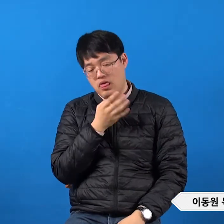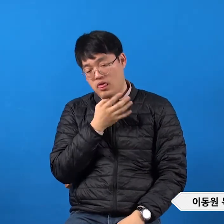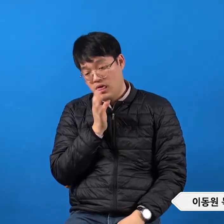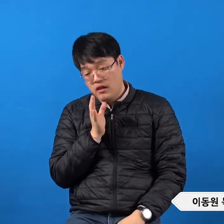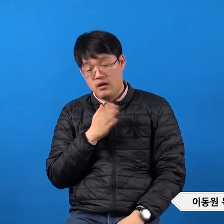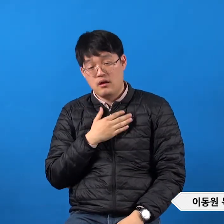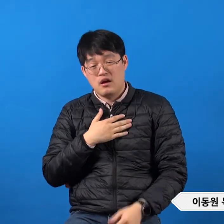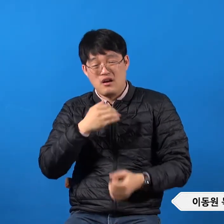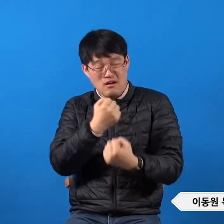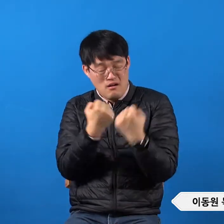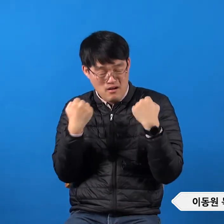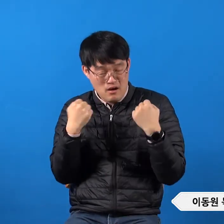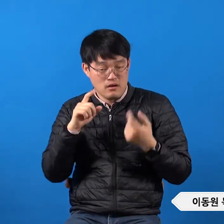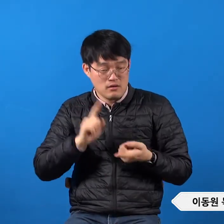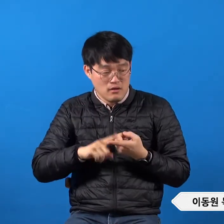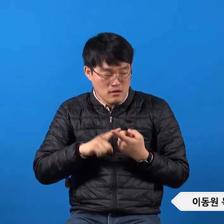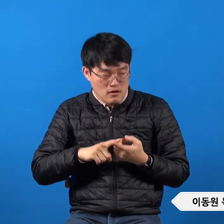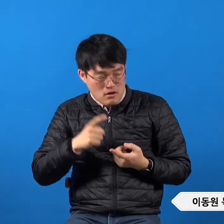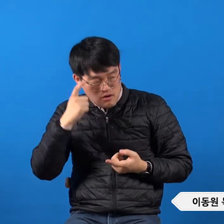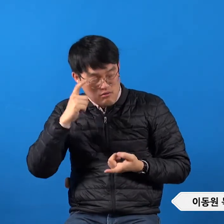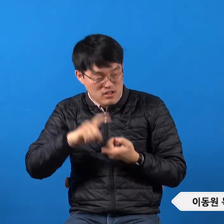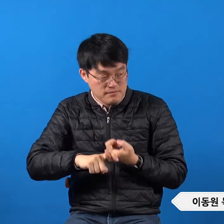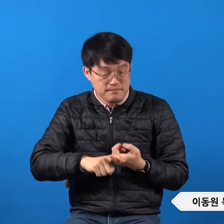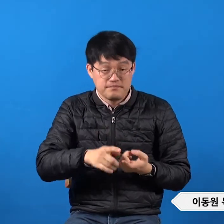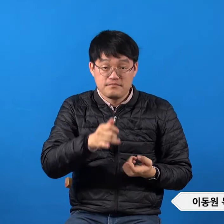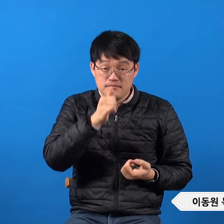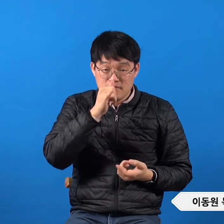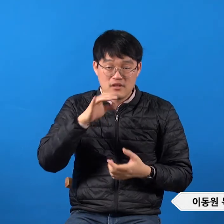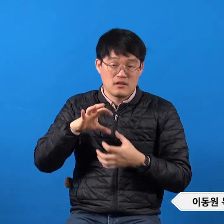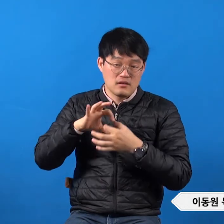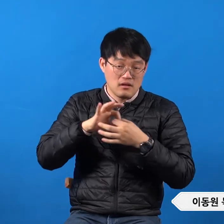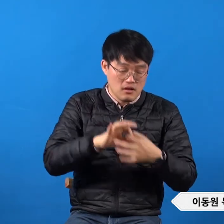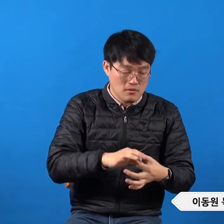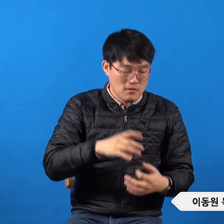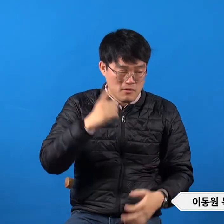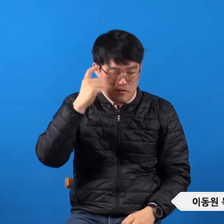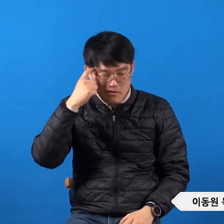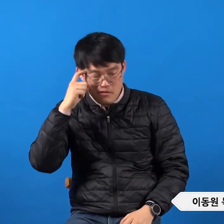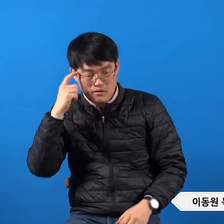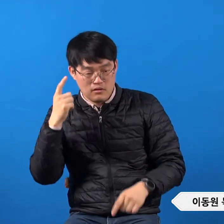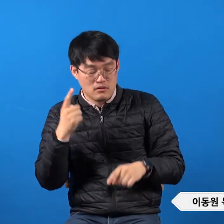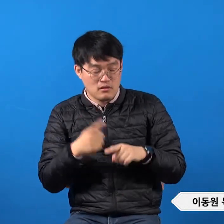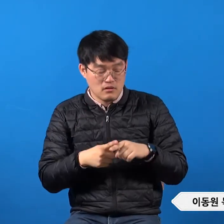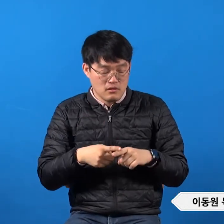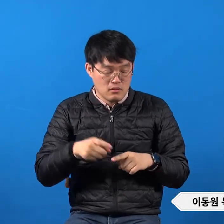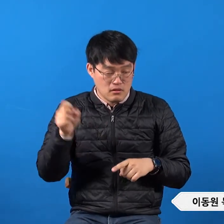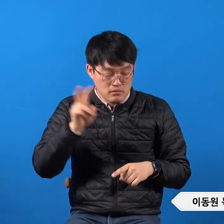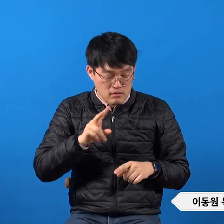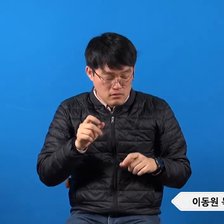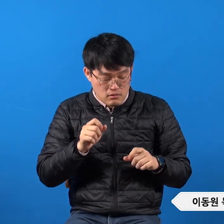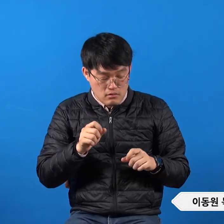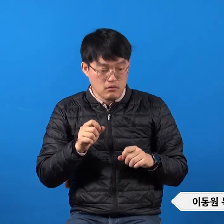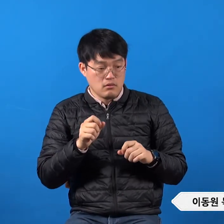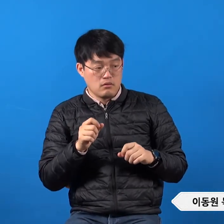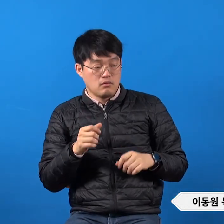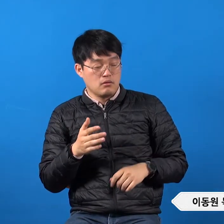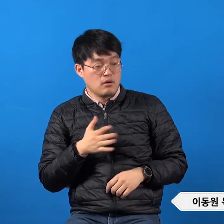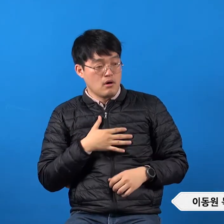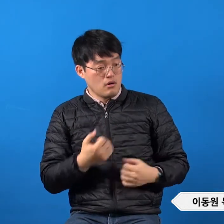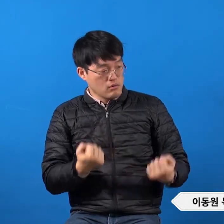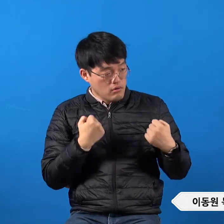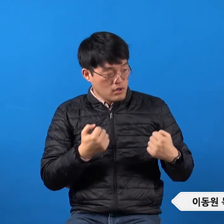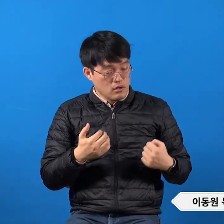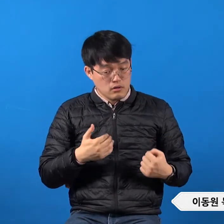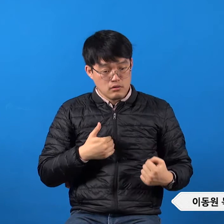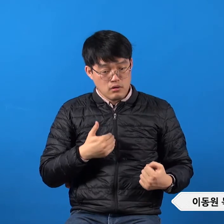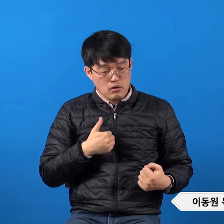요즘 건강에 많이 신경을 쓰게 되는데 계속 신경 쓰다가 한순간에 정신이 번쩍 나는 게